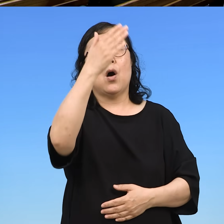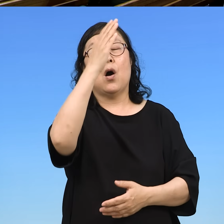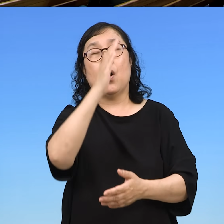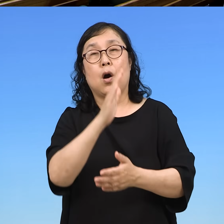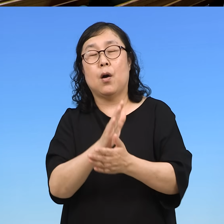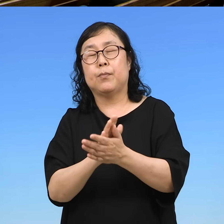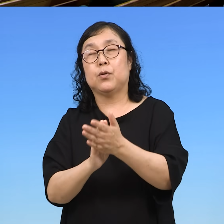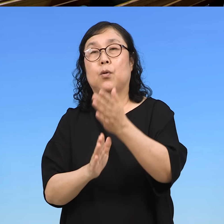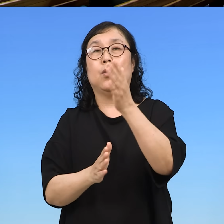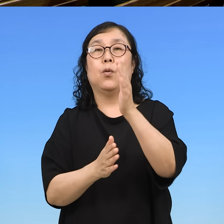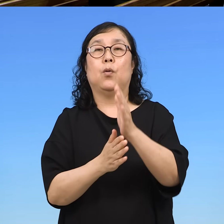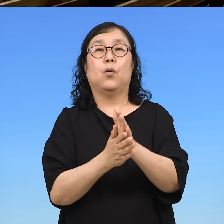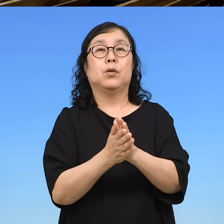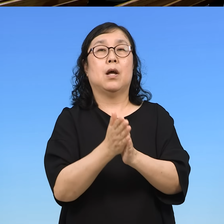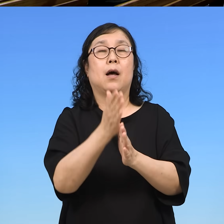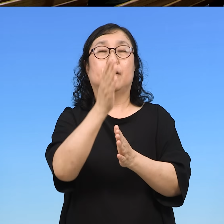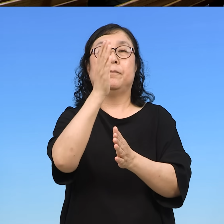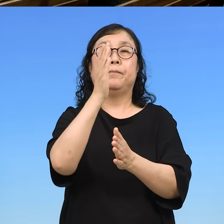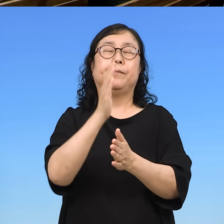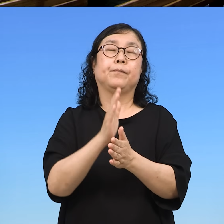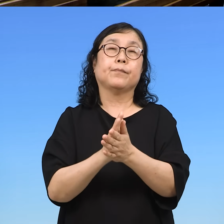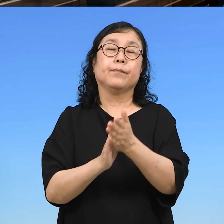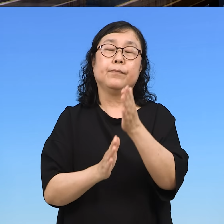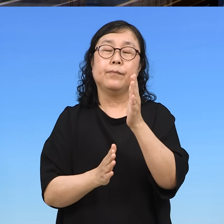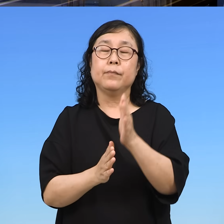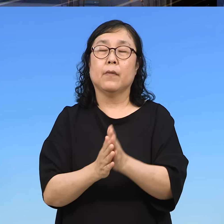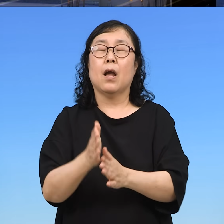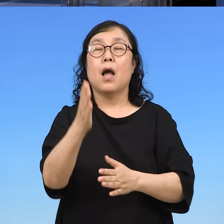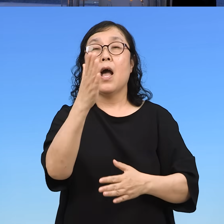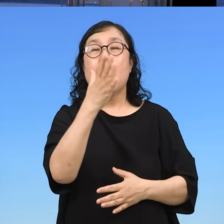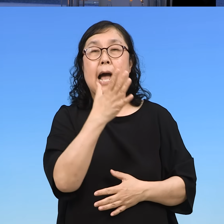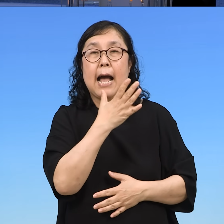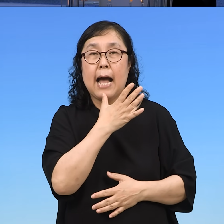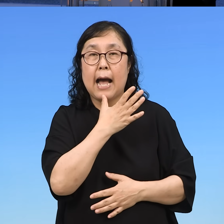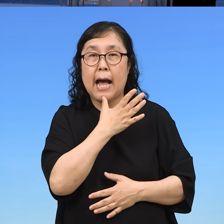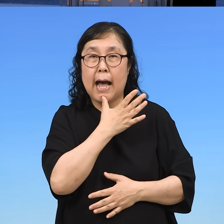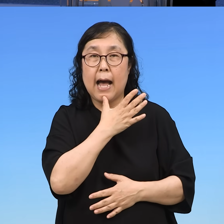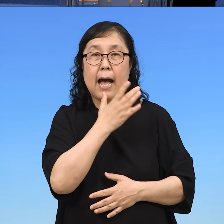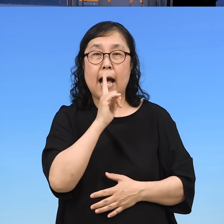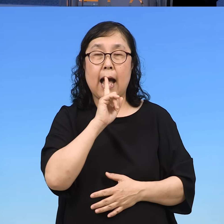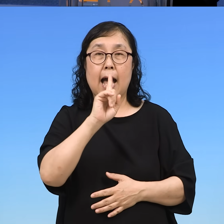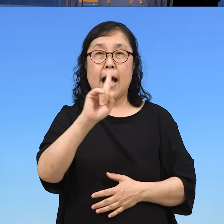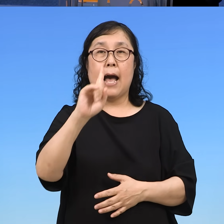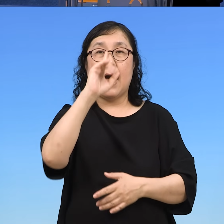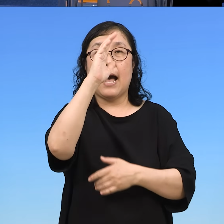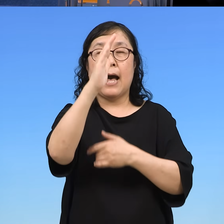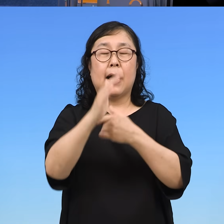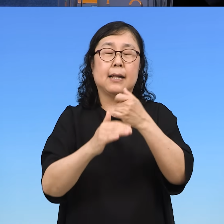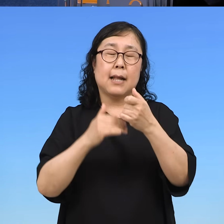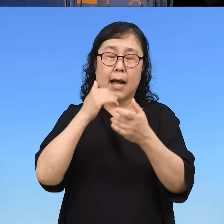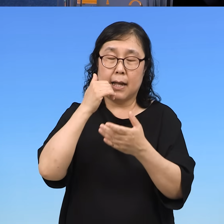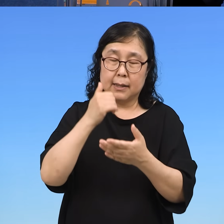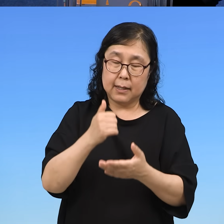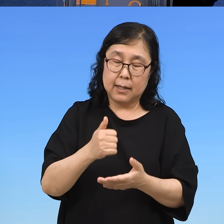우리 다시 한번 강조하며 한 번 더 이렇게 노래합니다. 아, 하나님의 은혜로